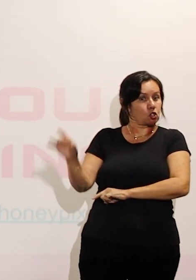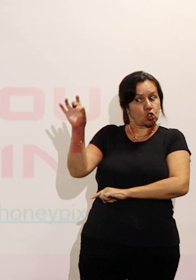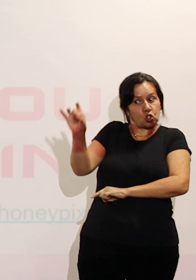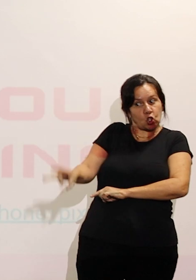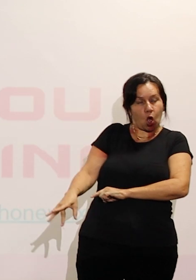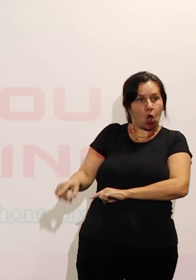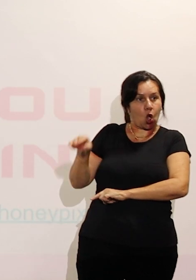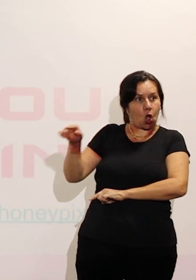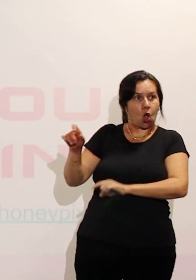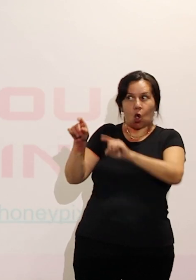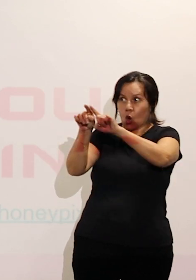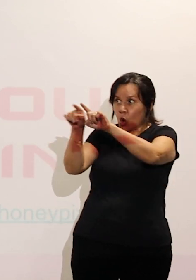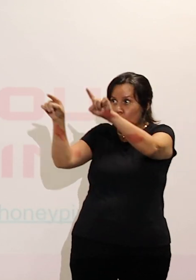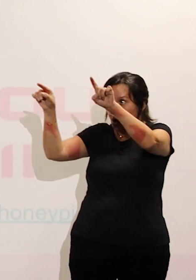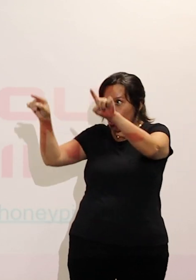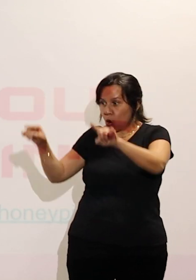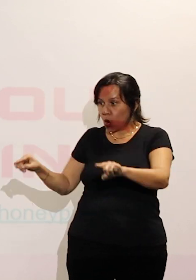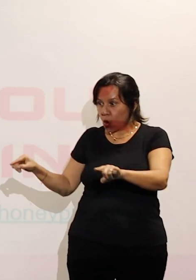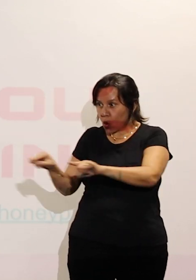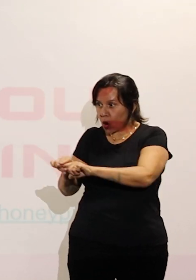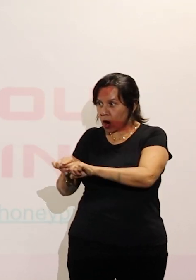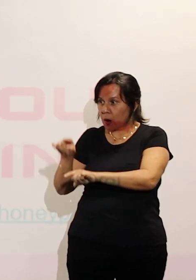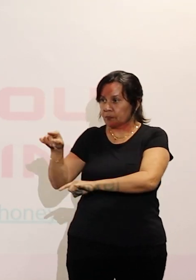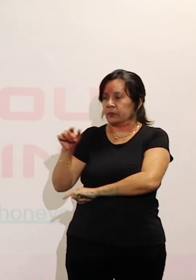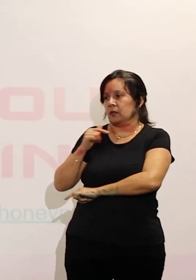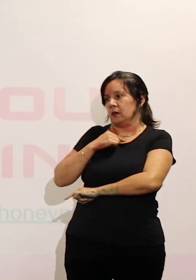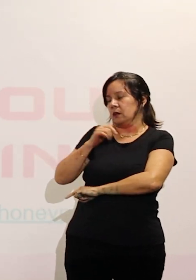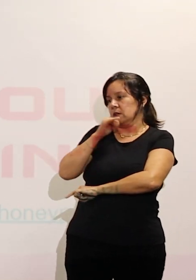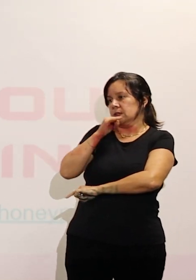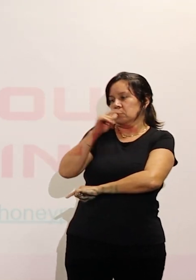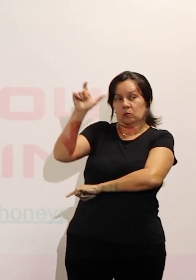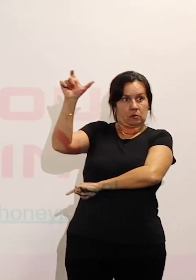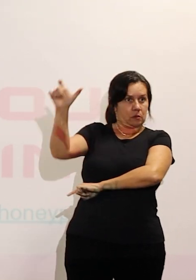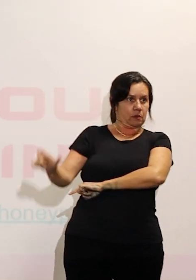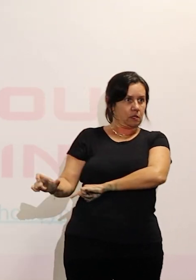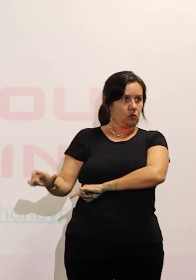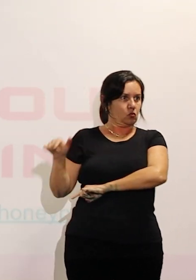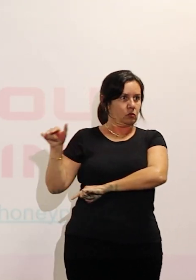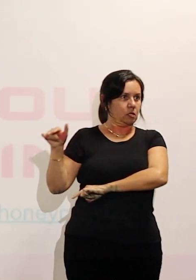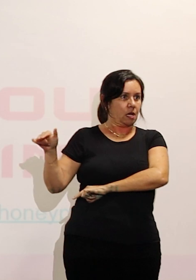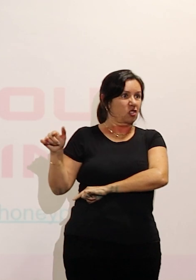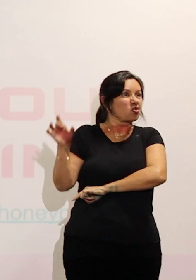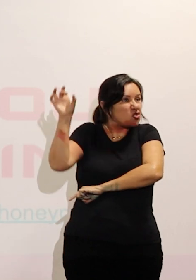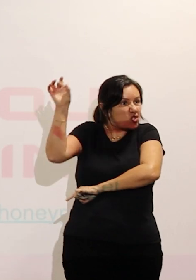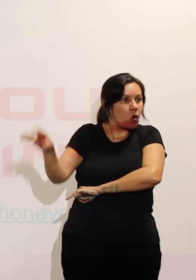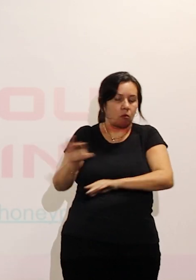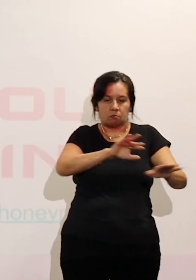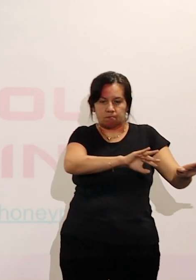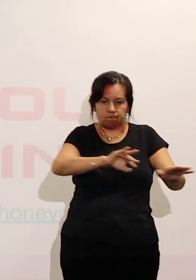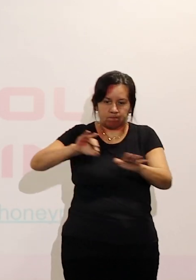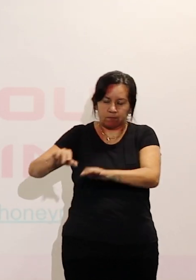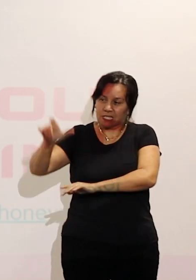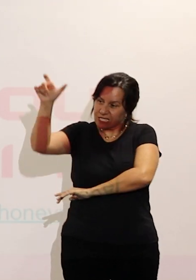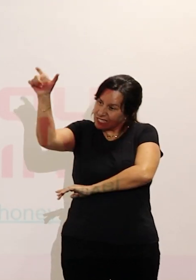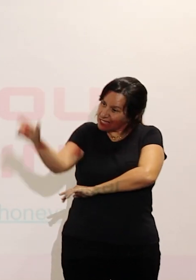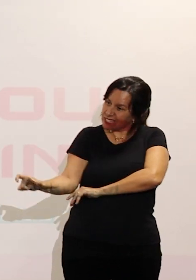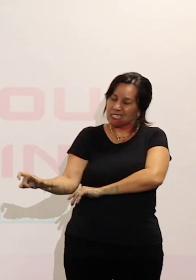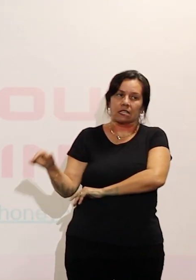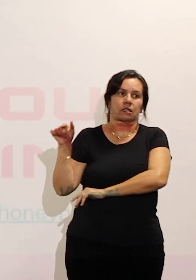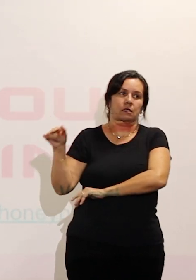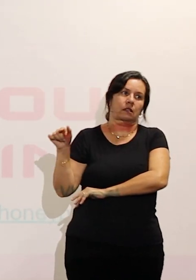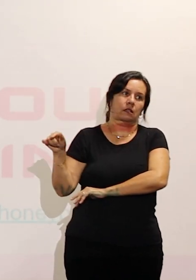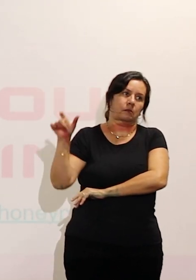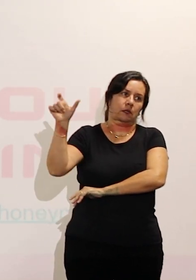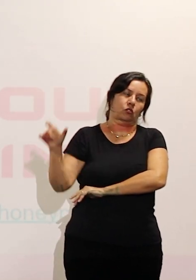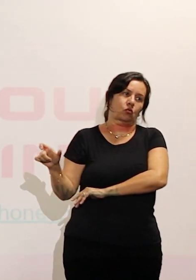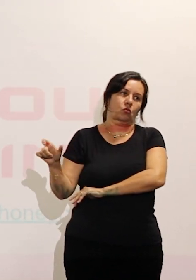ela faz um quadro só da animação, tipo, o personagem pulando. Então, a pessoa faz o quadro já do meio do pulo, só para ter uma ideia. E aí, quem vai fazer a pixel art,